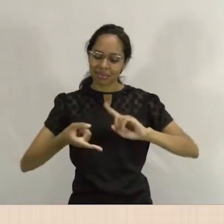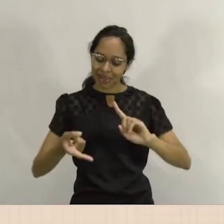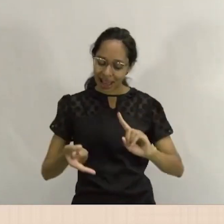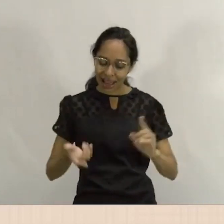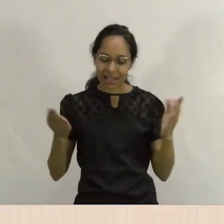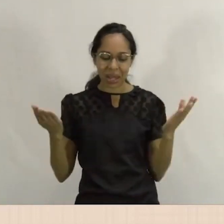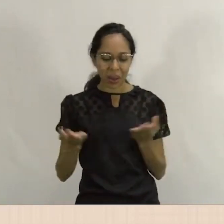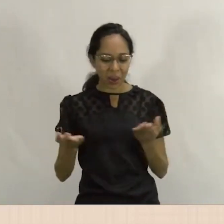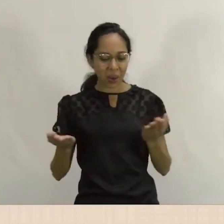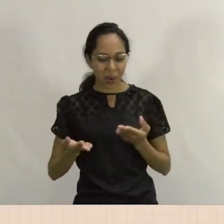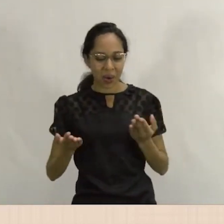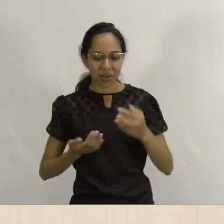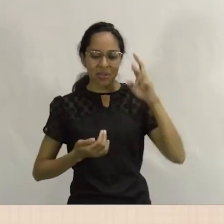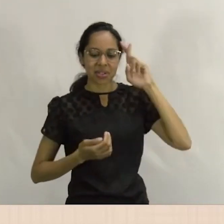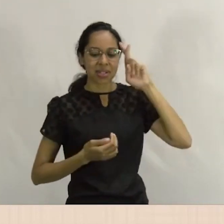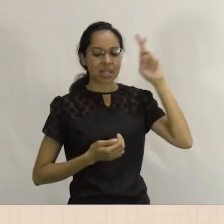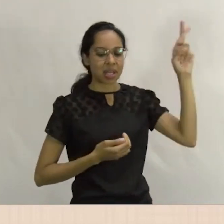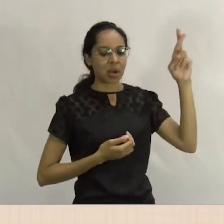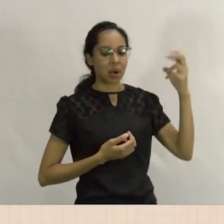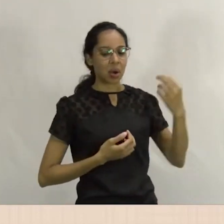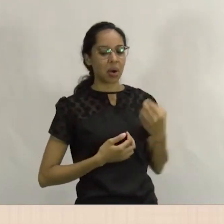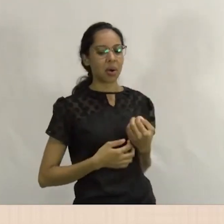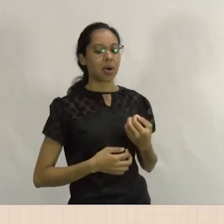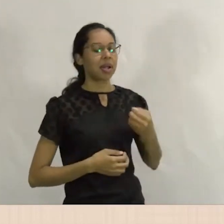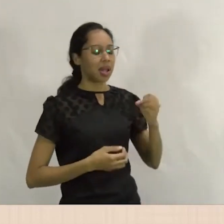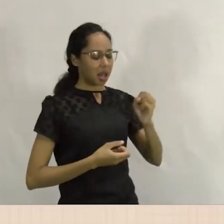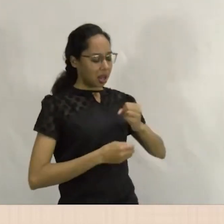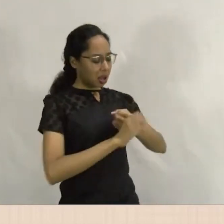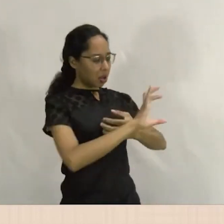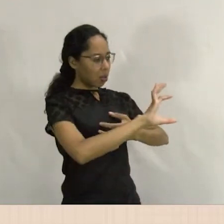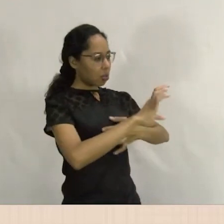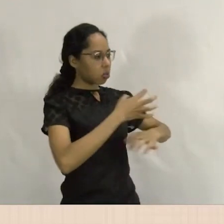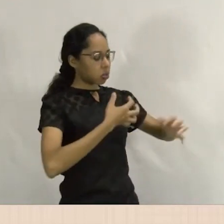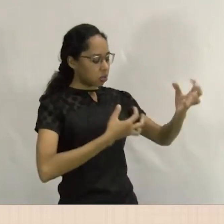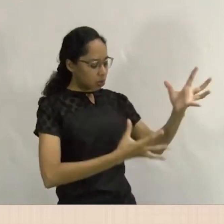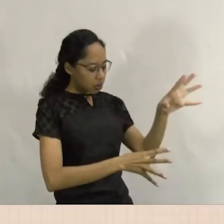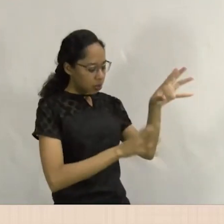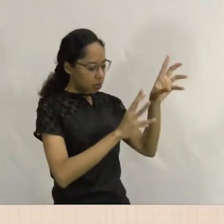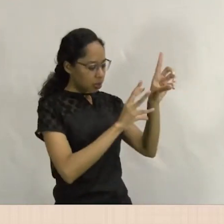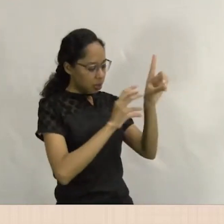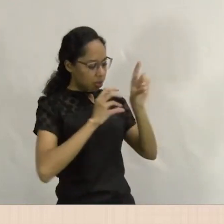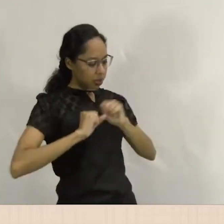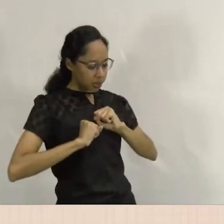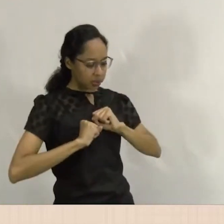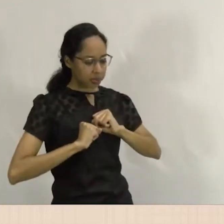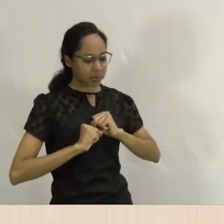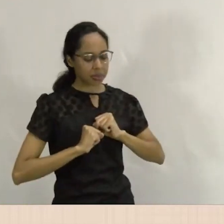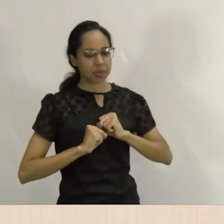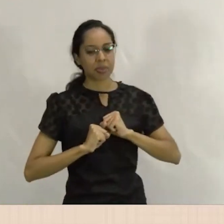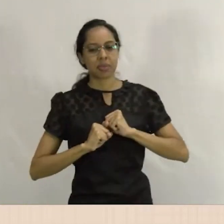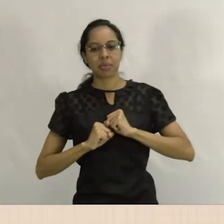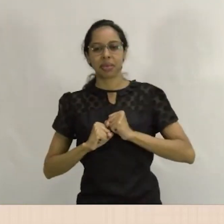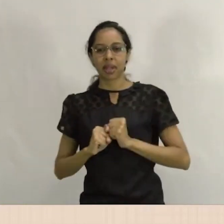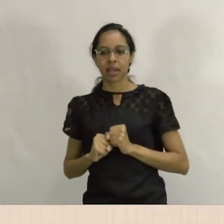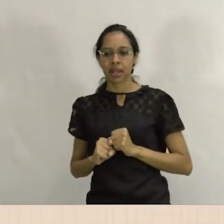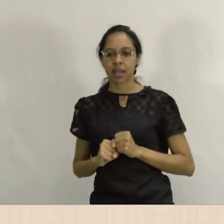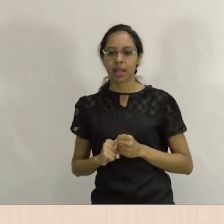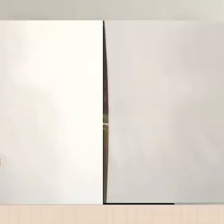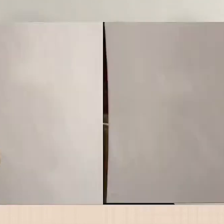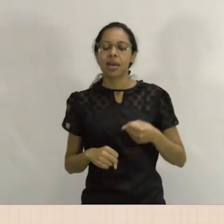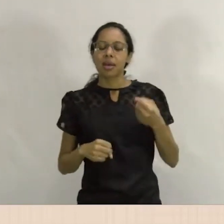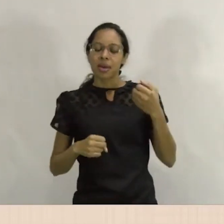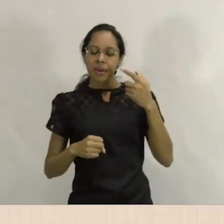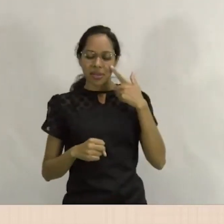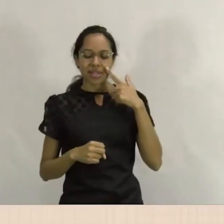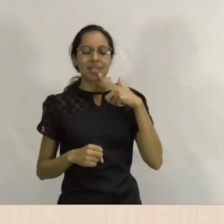o esplêndido de Cristo tomou o nosso coração, passamos a viver com empatia,